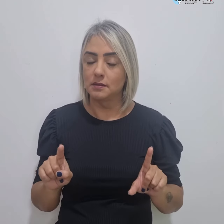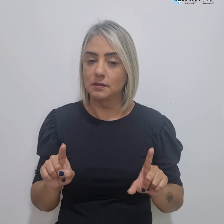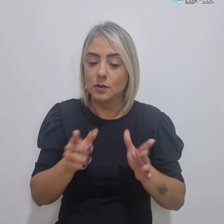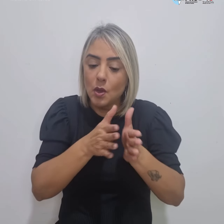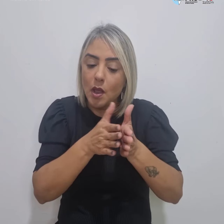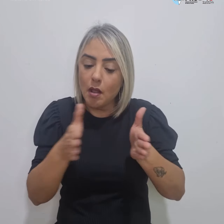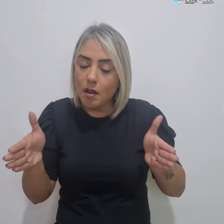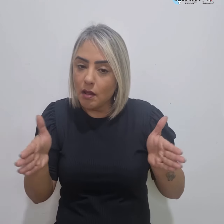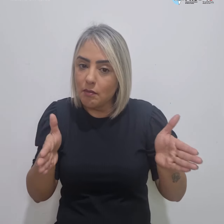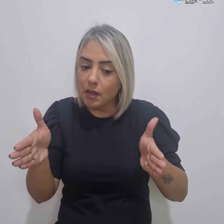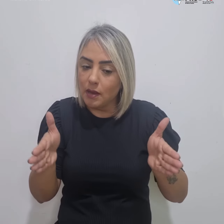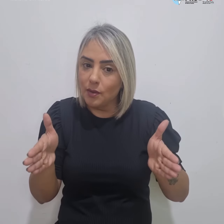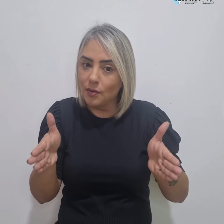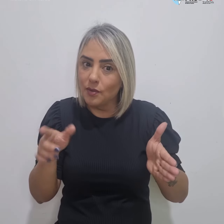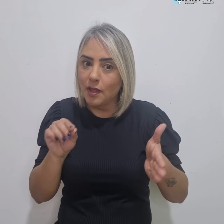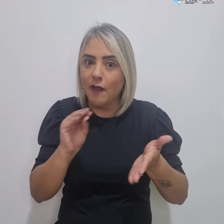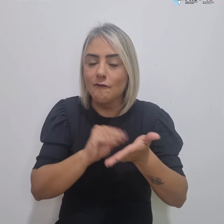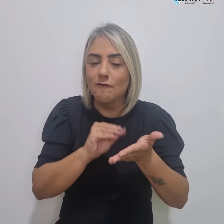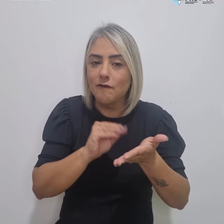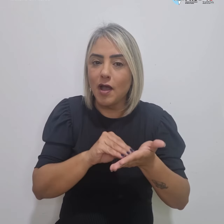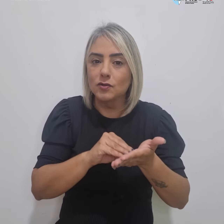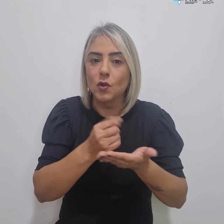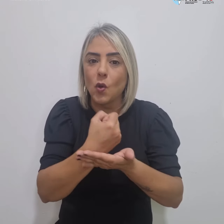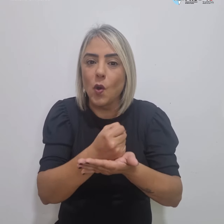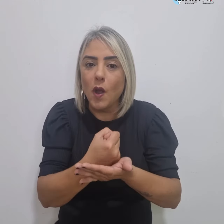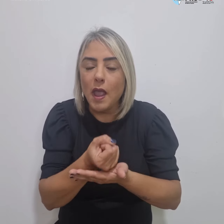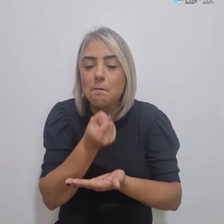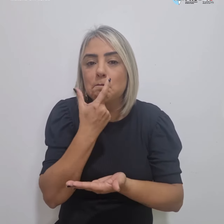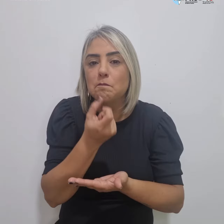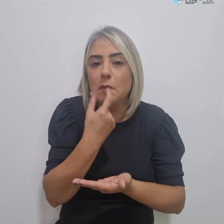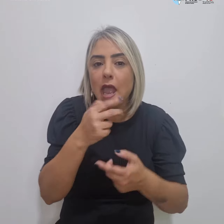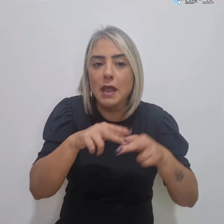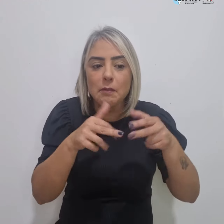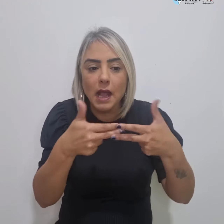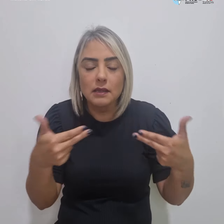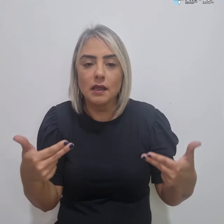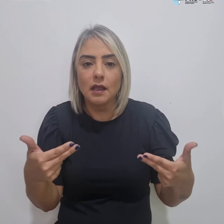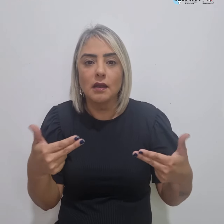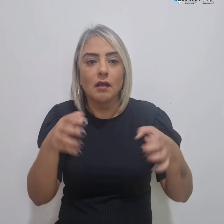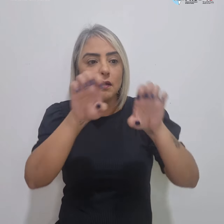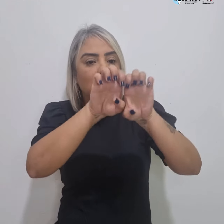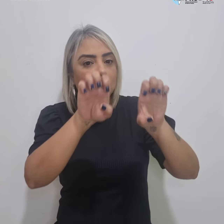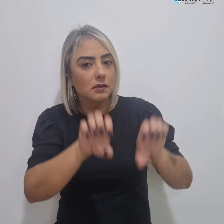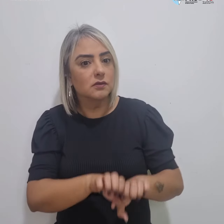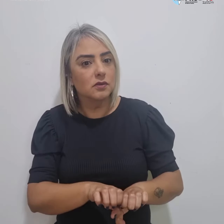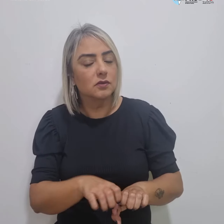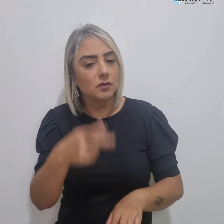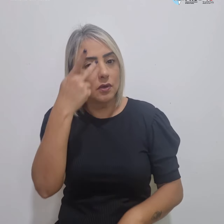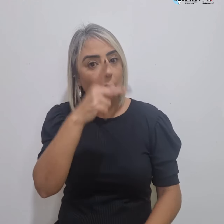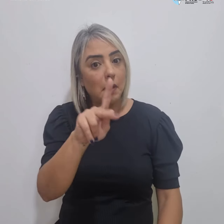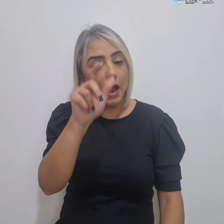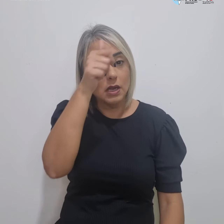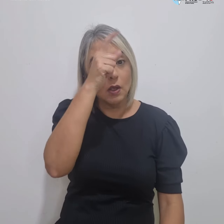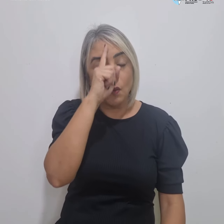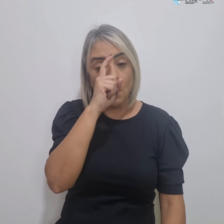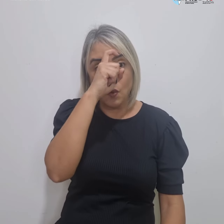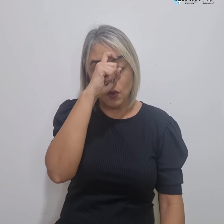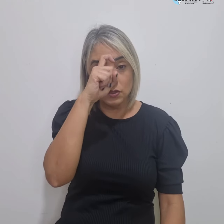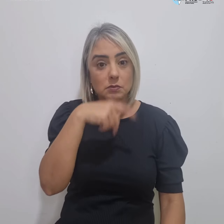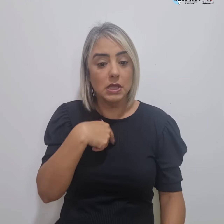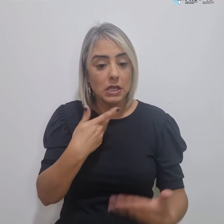durante todo esse período, faltaram medicamentos, insumos e estrutura para os hospitais públicos